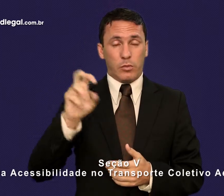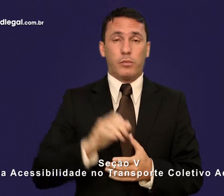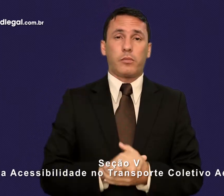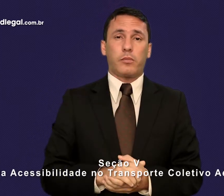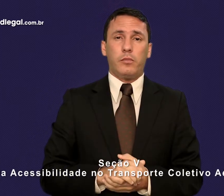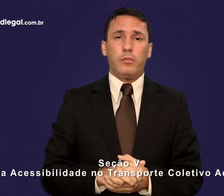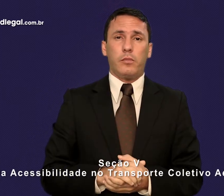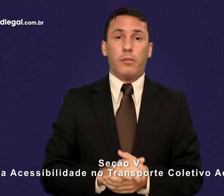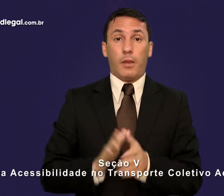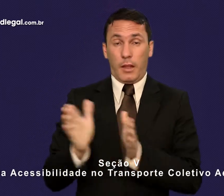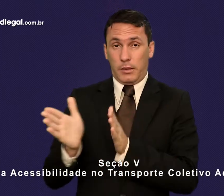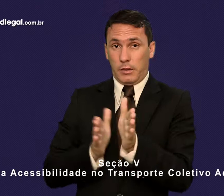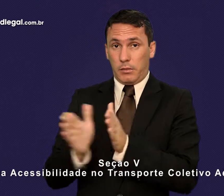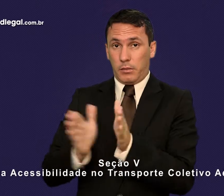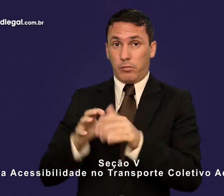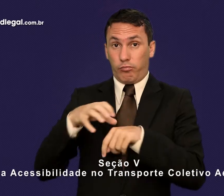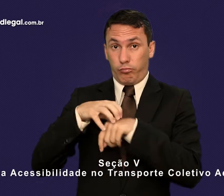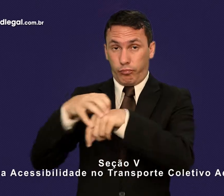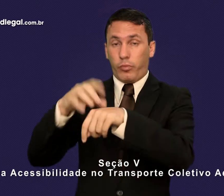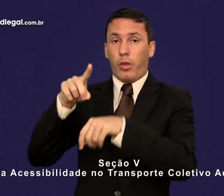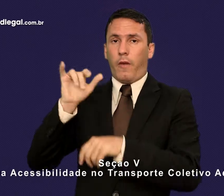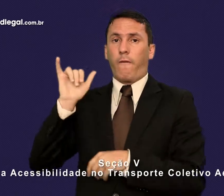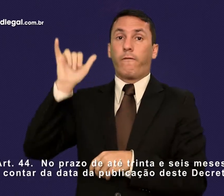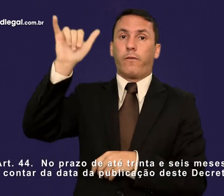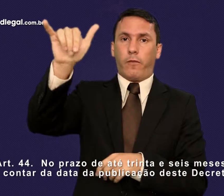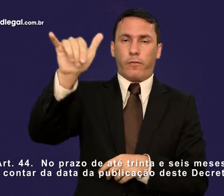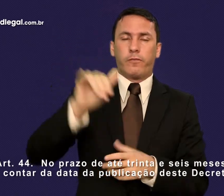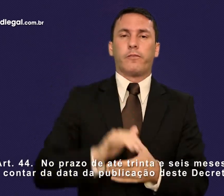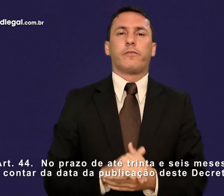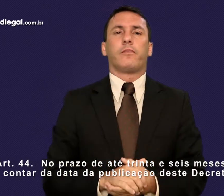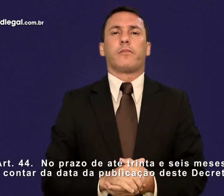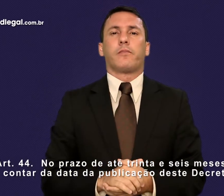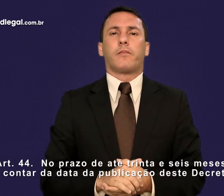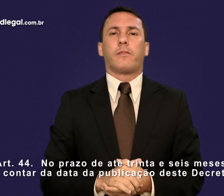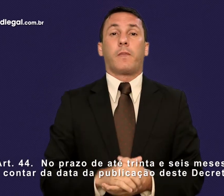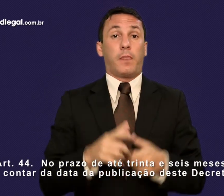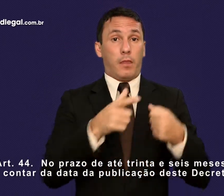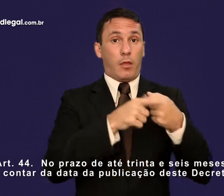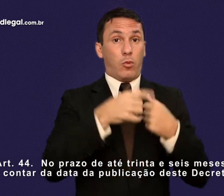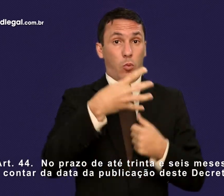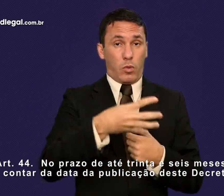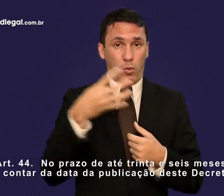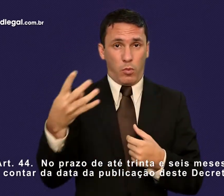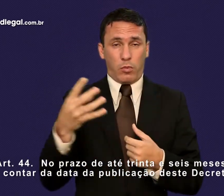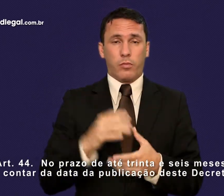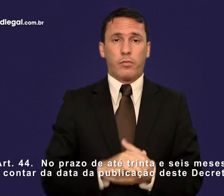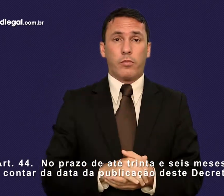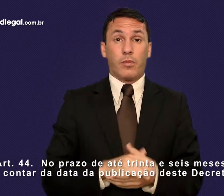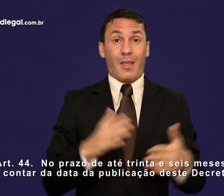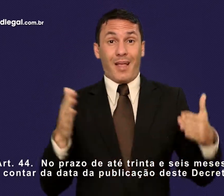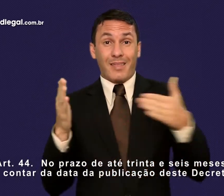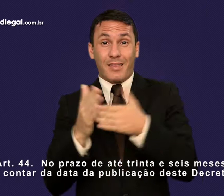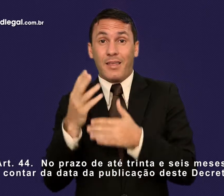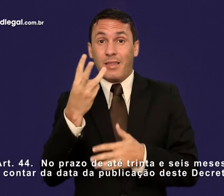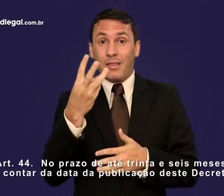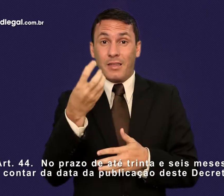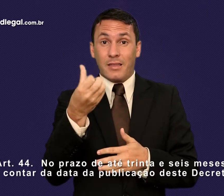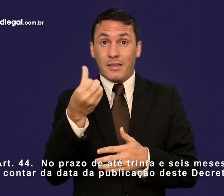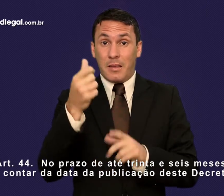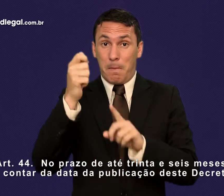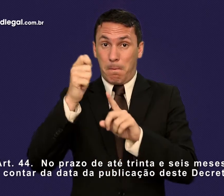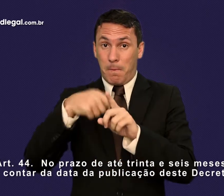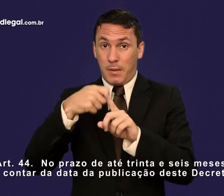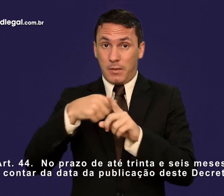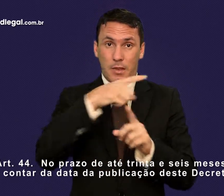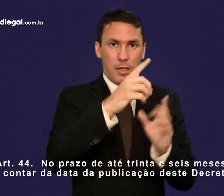Da acessibilidade no transporte coletivo aéreo. Artigo 44. No prazo de até 36 meses a contar